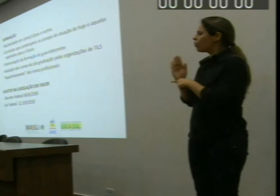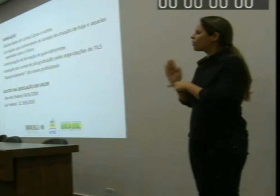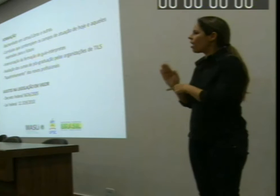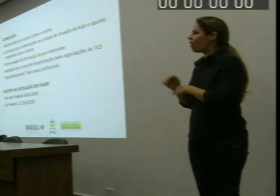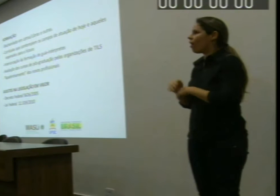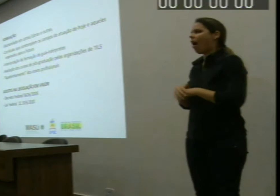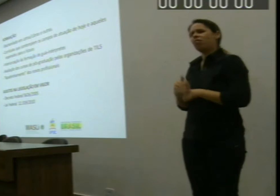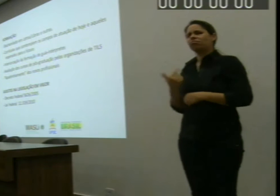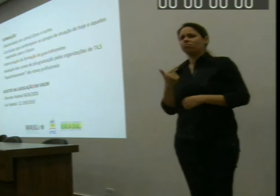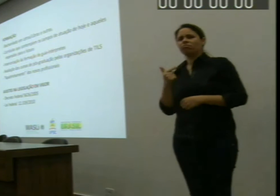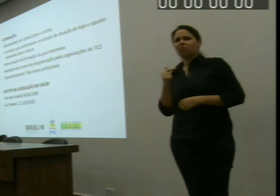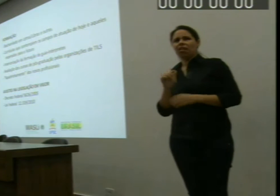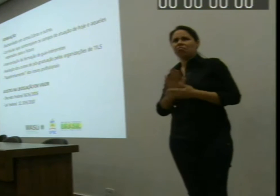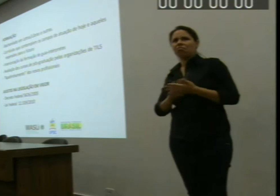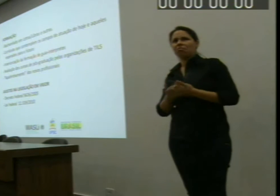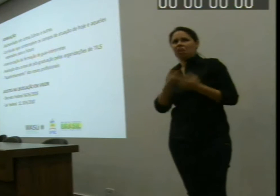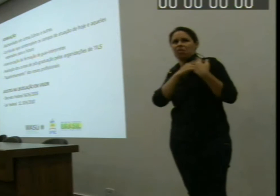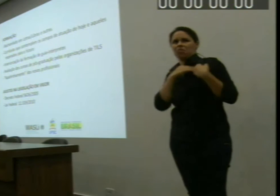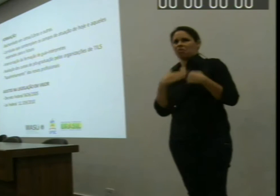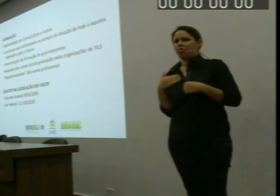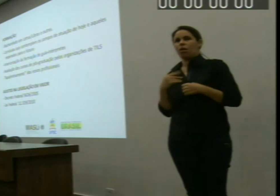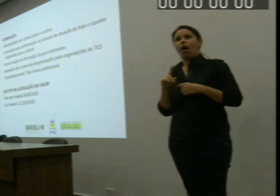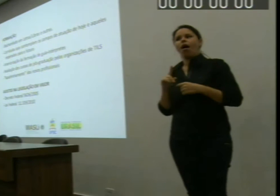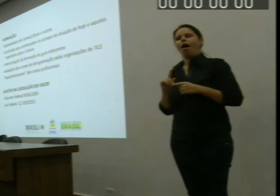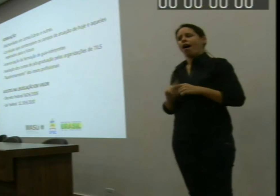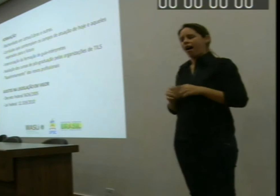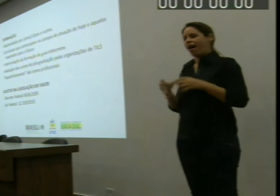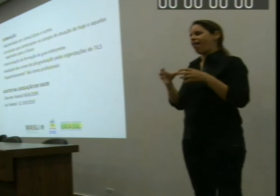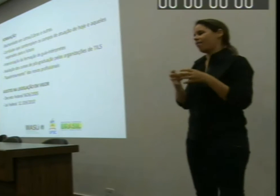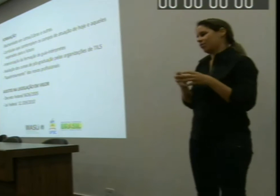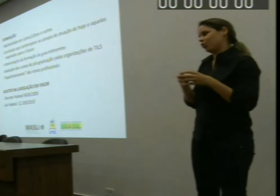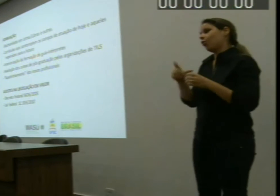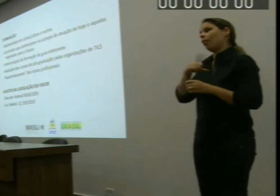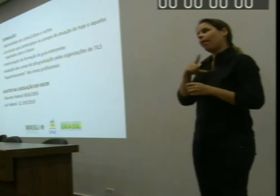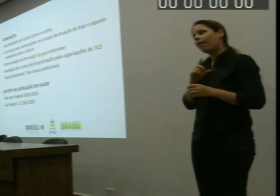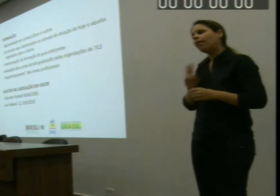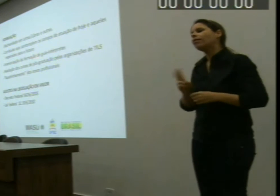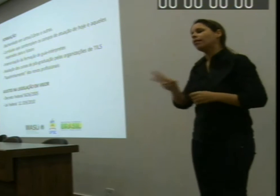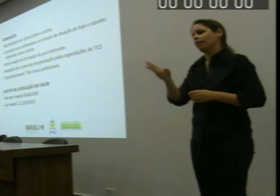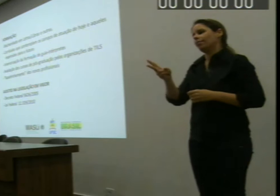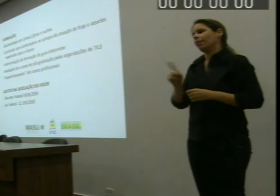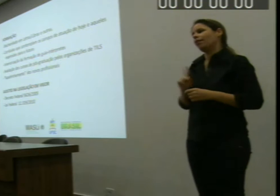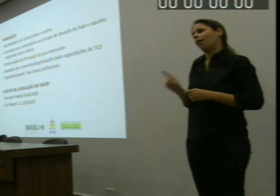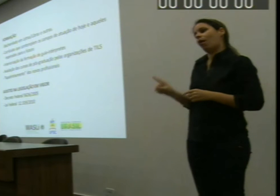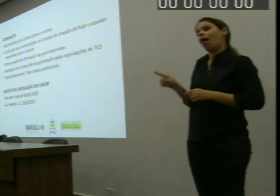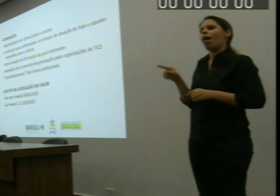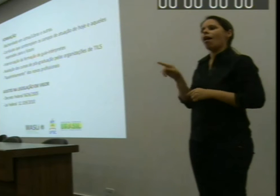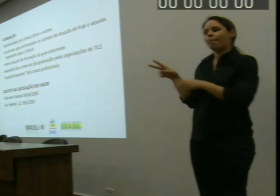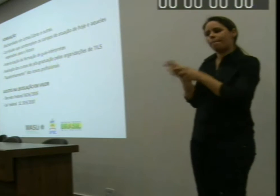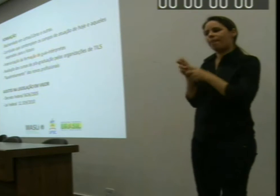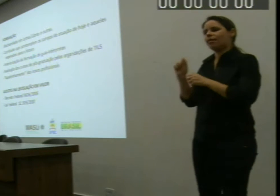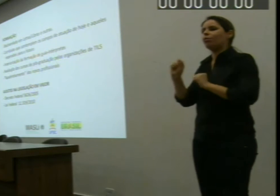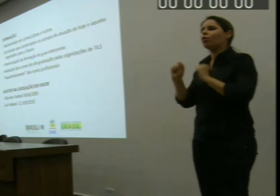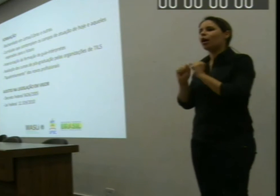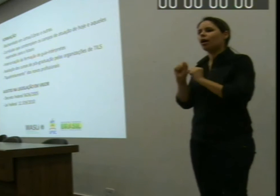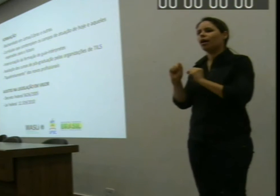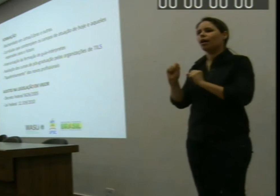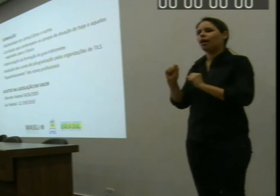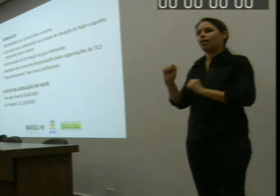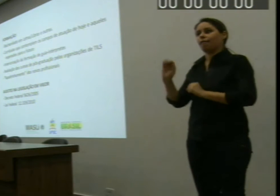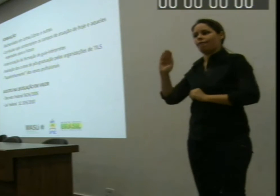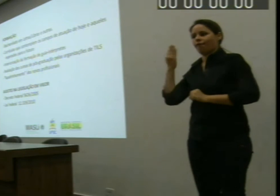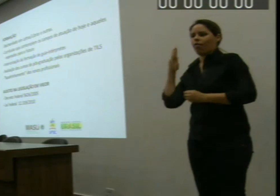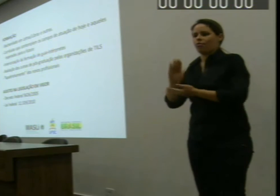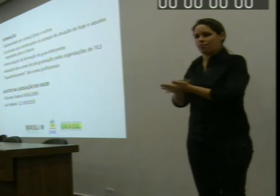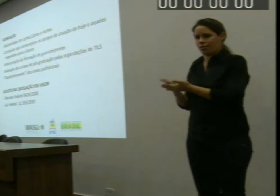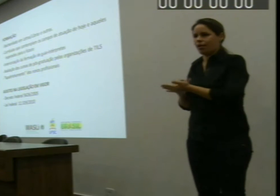comunidade porque na nossa comunidade a prática é sempre haver um tutor te acompanhando isso já acontece em alguns países e